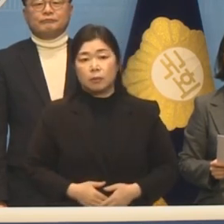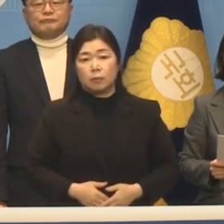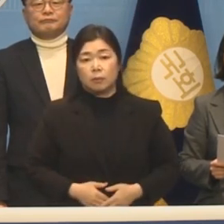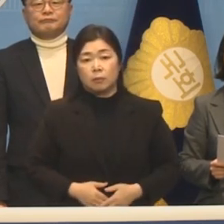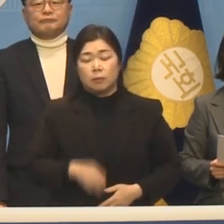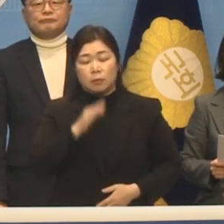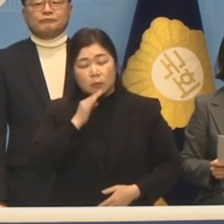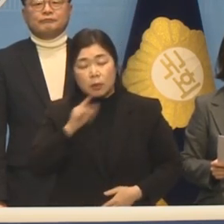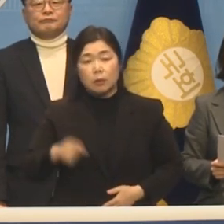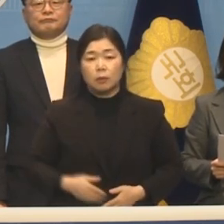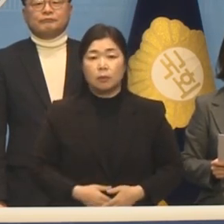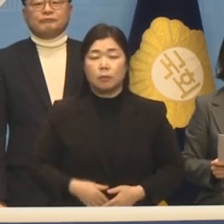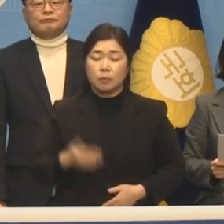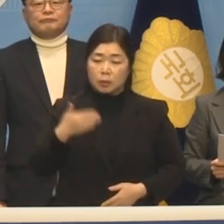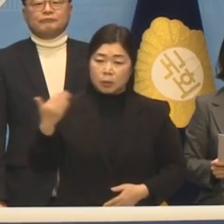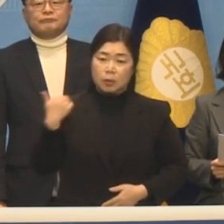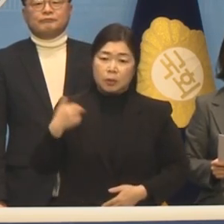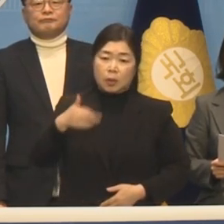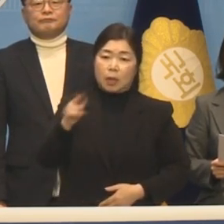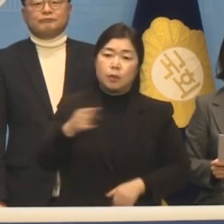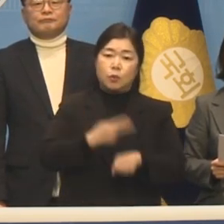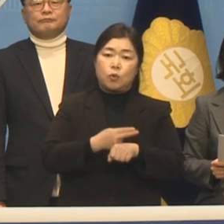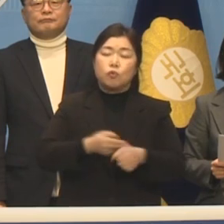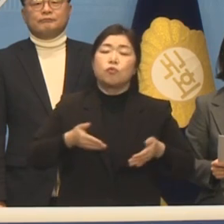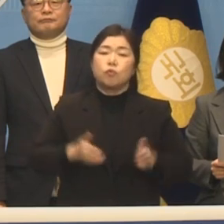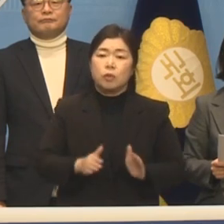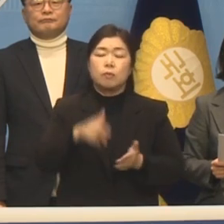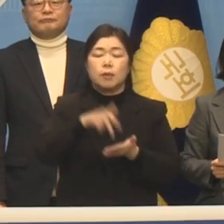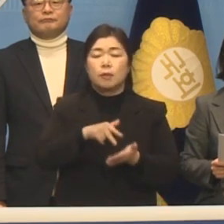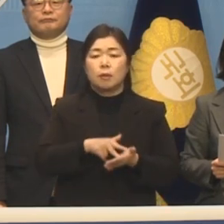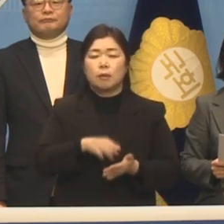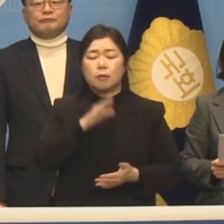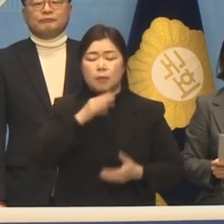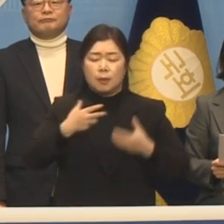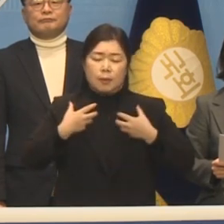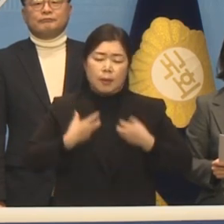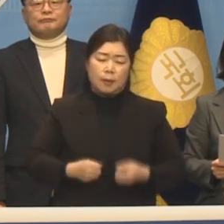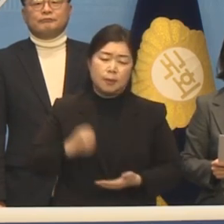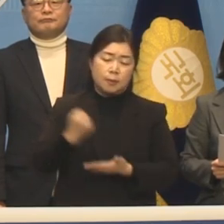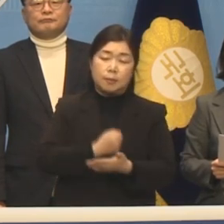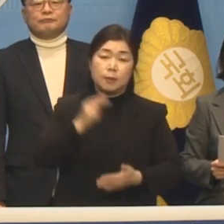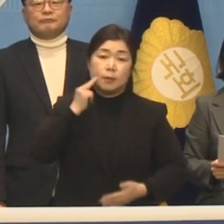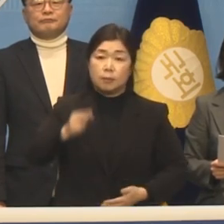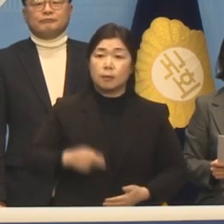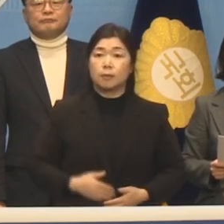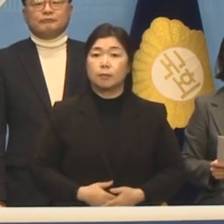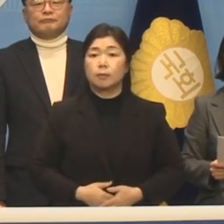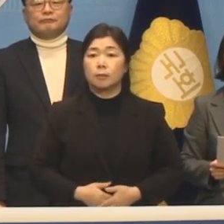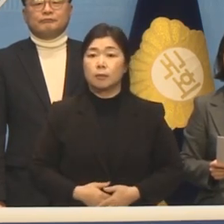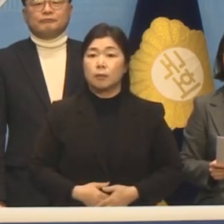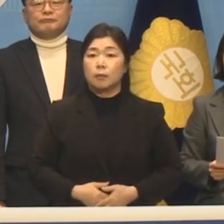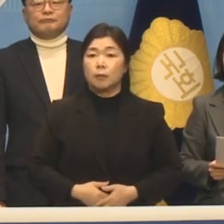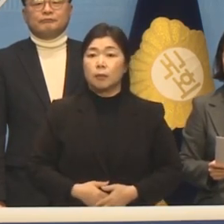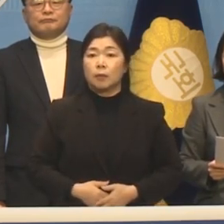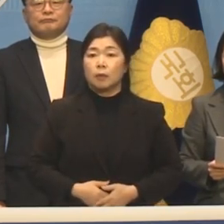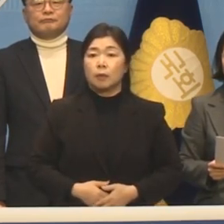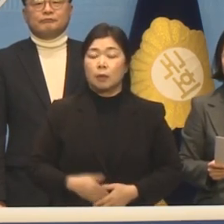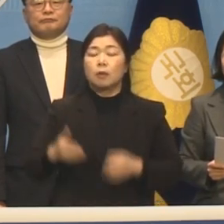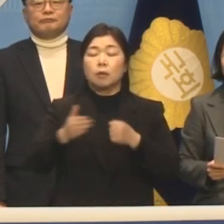카이스트를 구성했던 전직 교수 출신에서 참담함이 이렇습니다. 관련하여 대통령